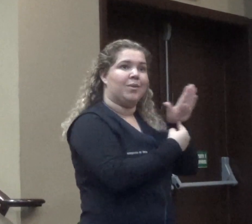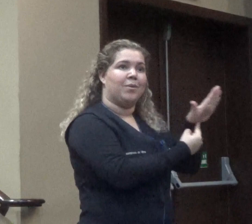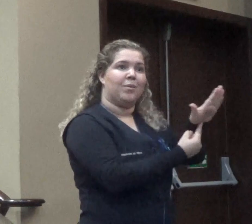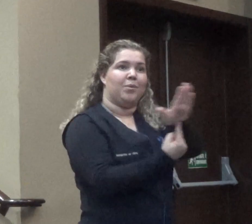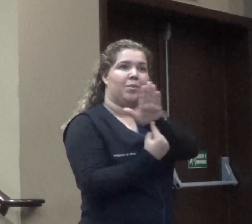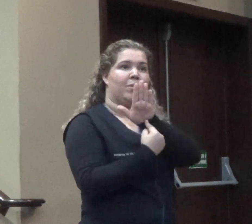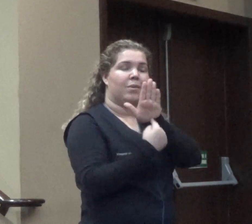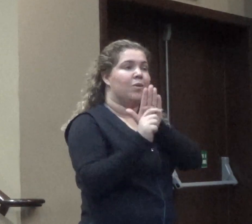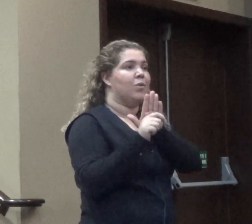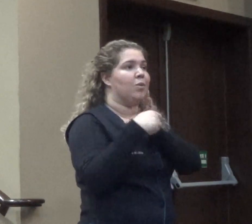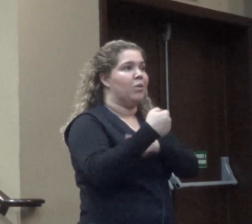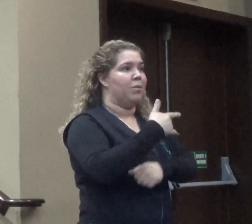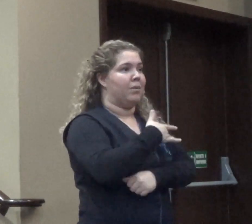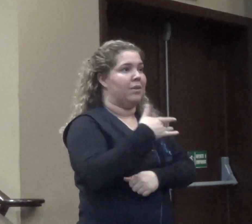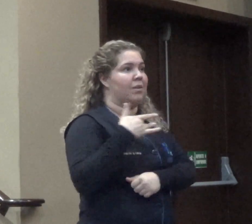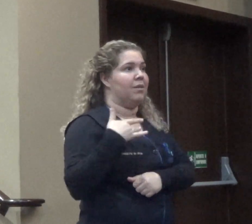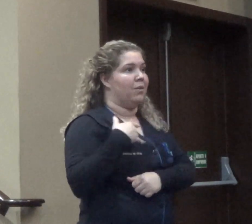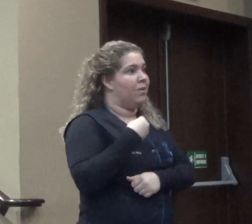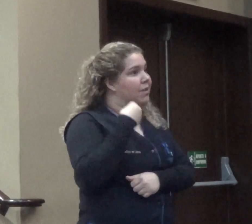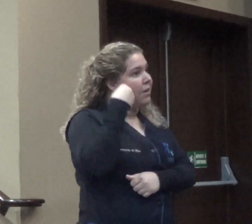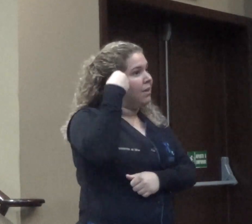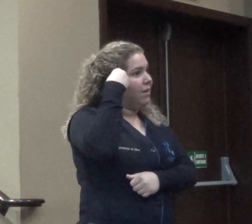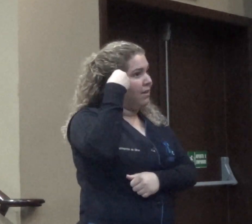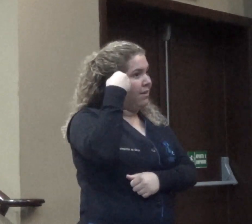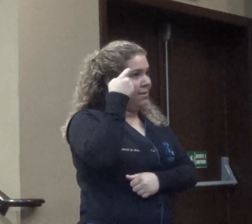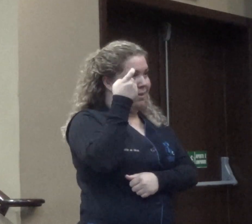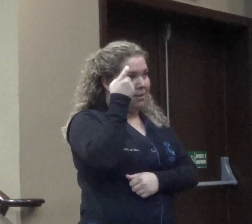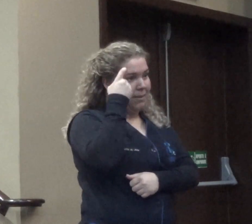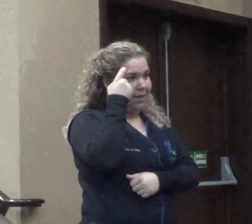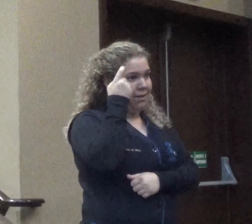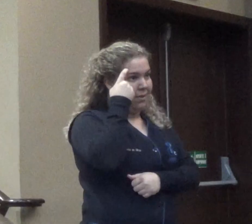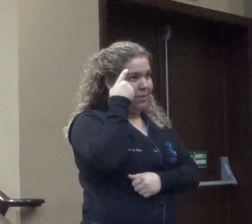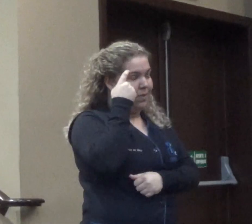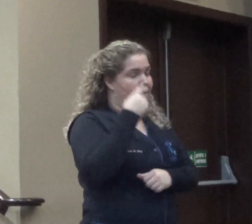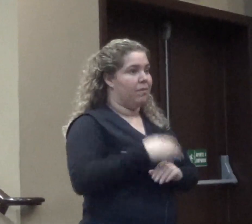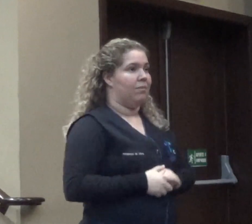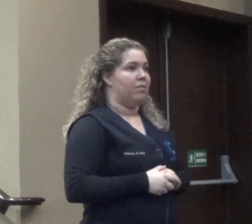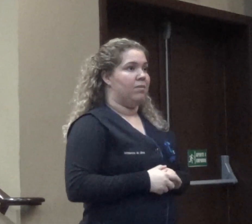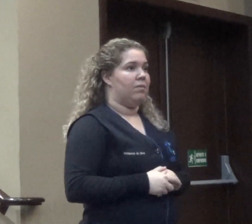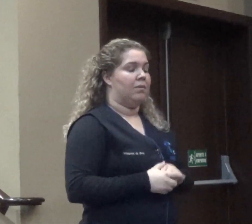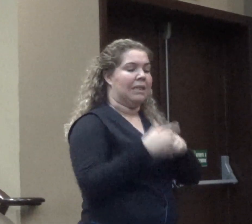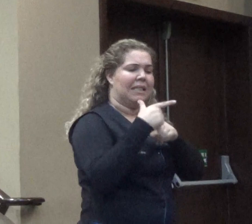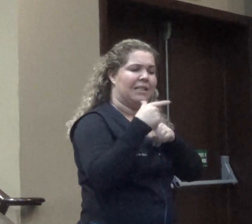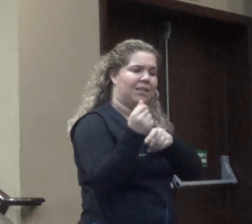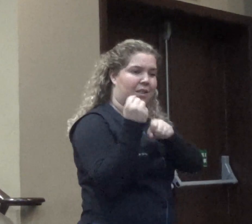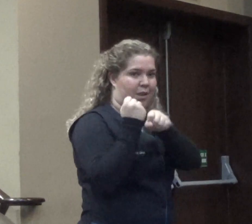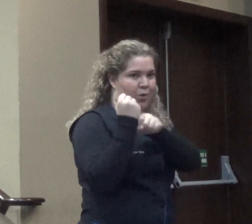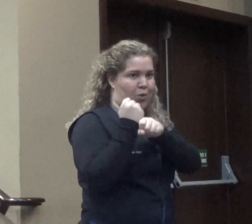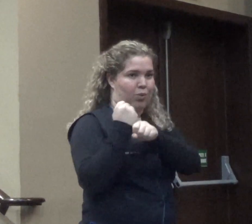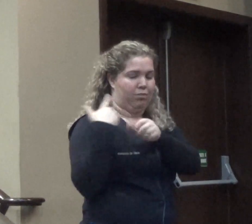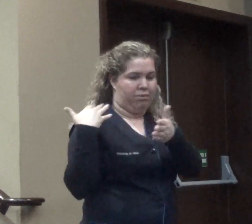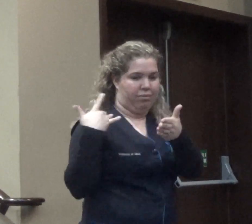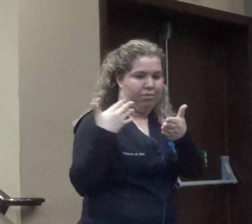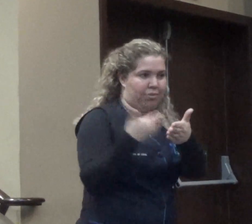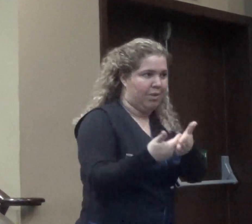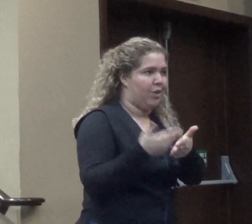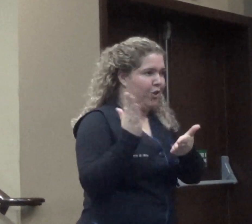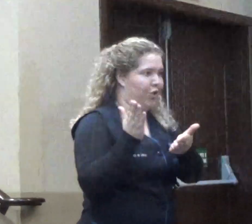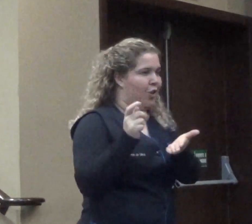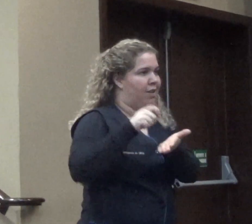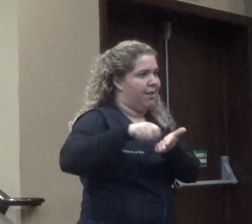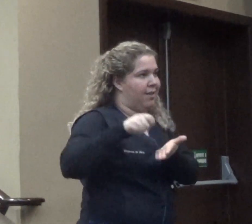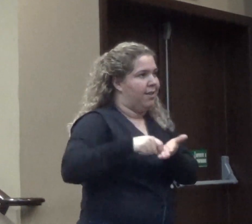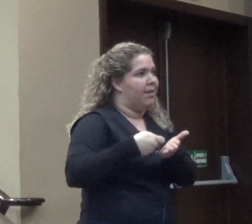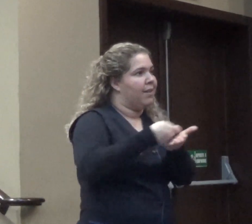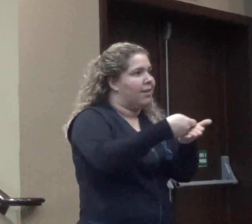comentário sobre saúde mental, porque isso foi escrito há mais de 100 anos e diz o seguinte: nós desequilibramos a